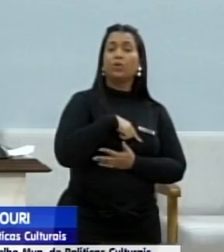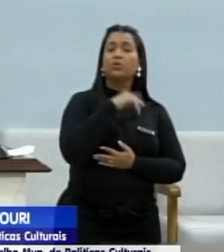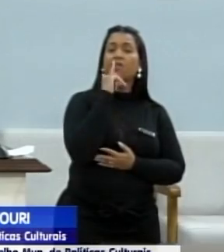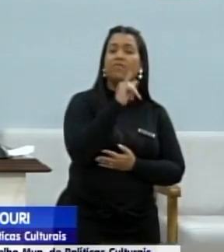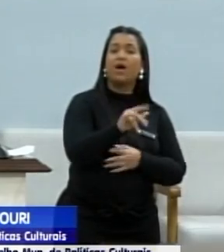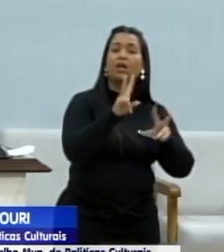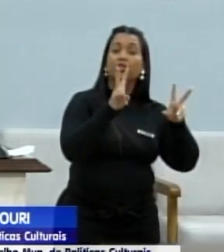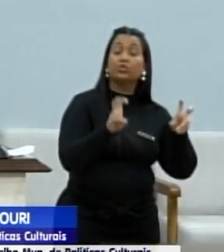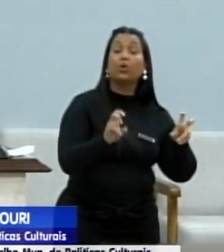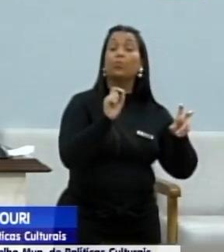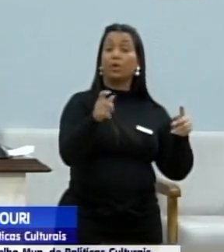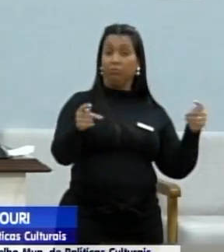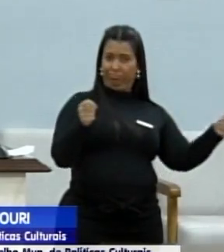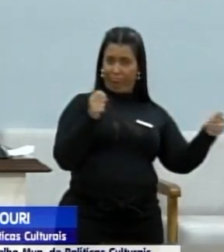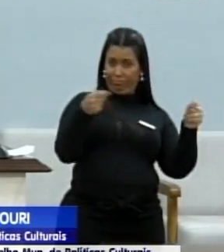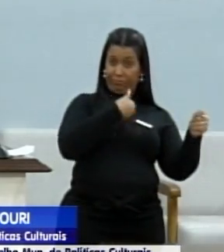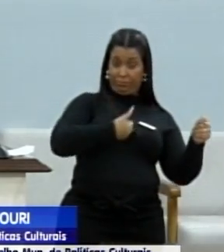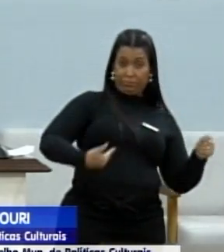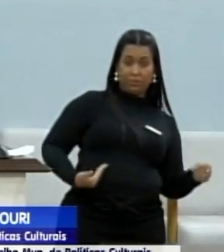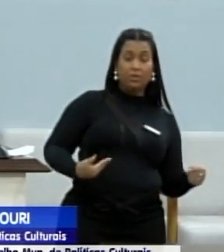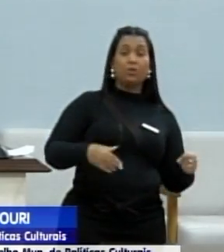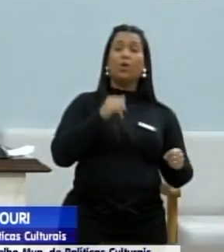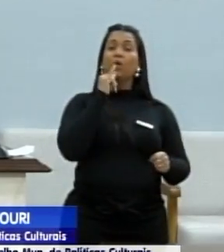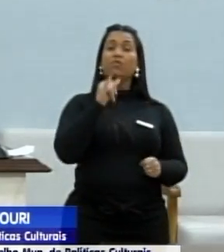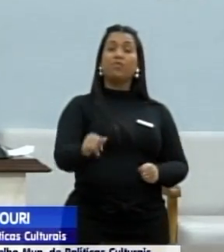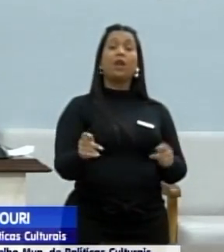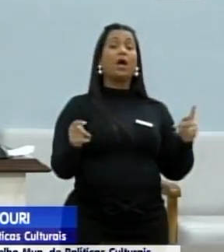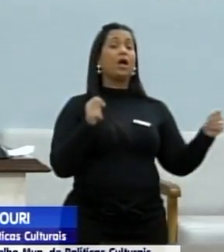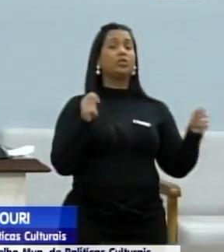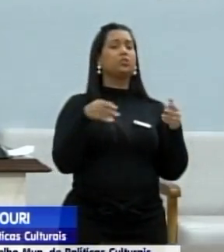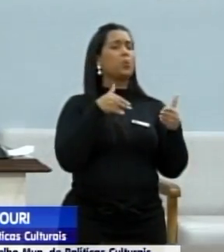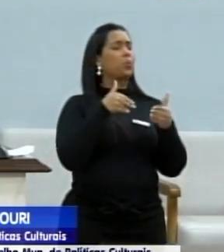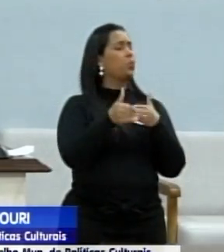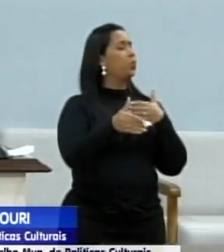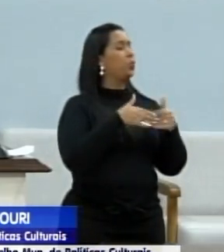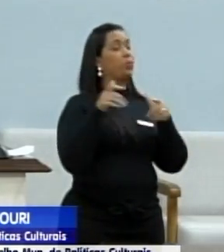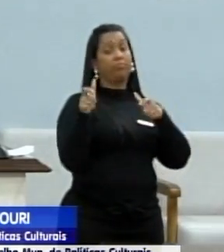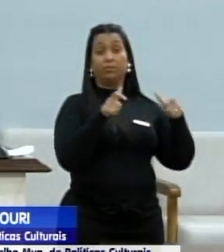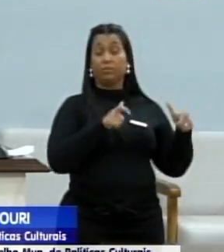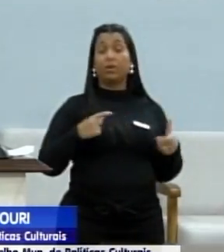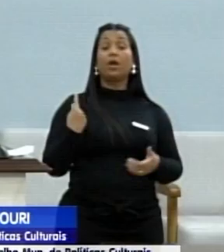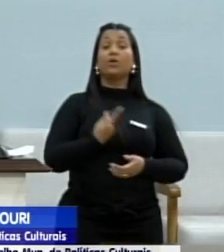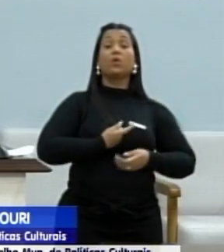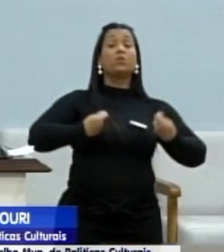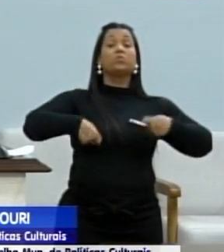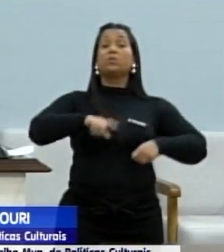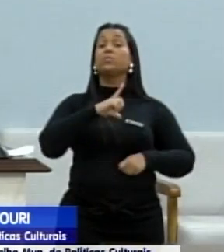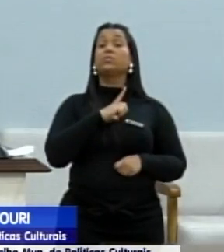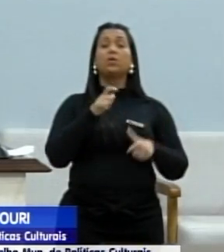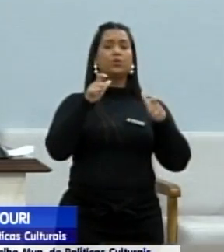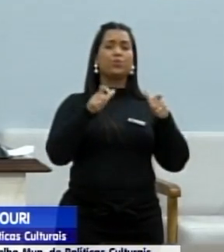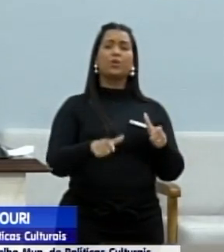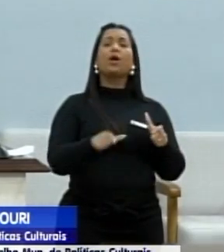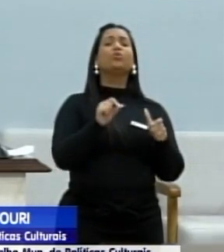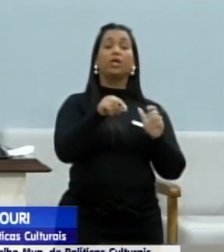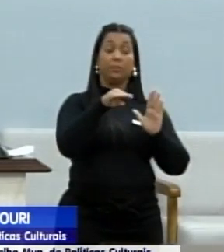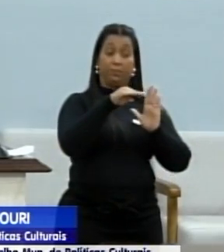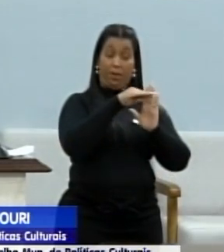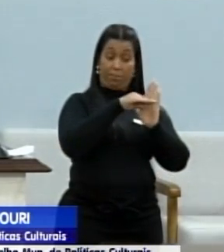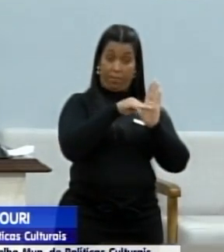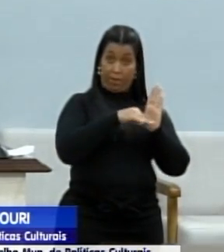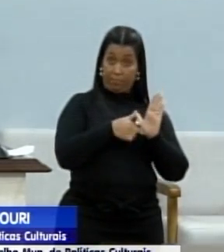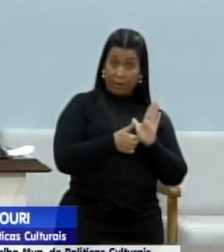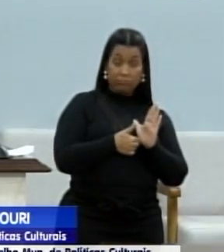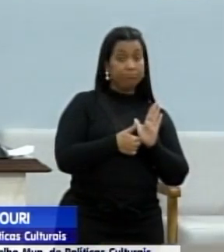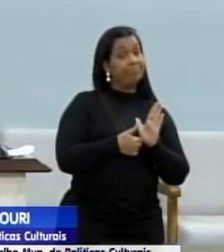sobre a gestão pública e quando a gente reflete sobre a gestão em qualquer espaço. A gente precisa ter esse lugar do planejamento. E